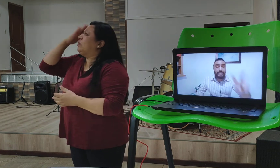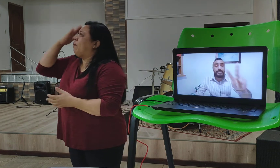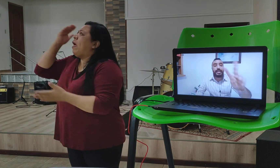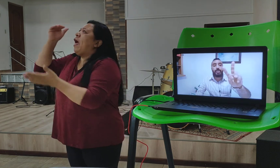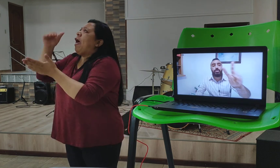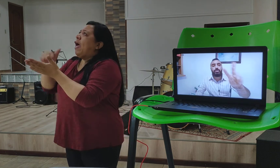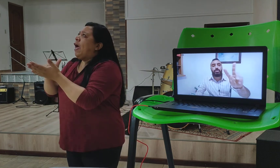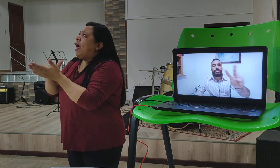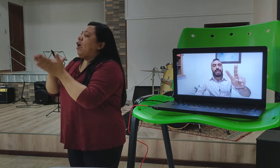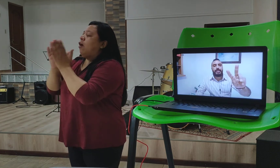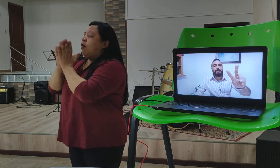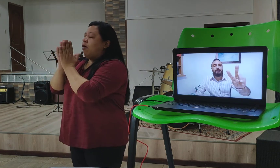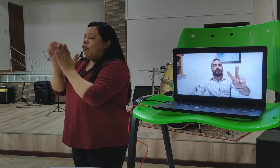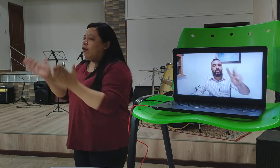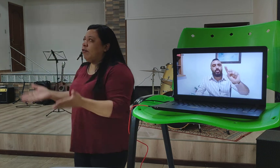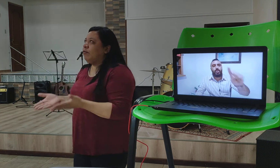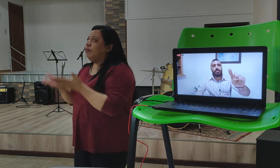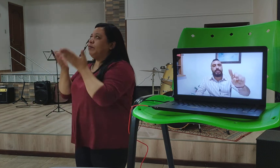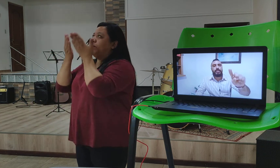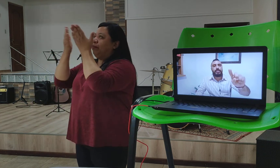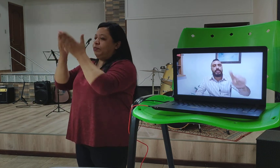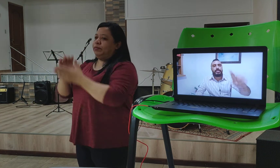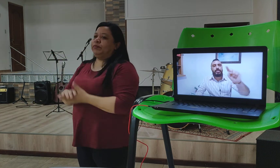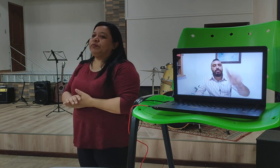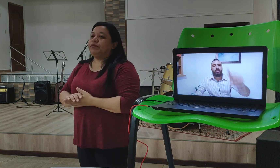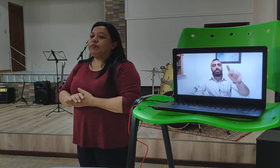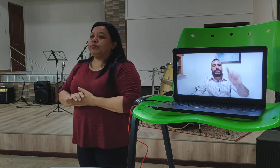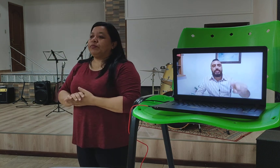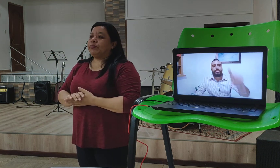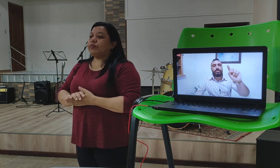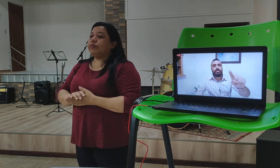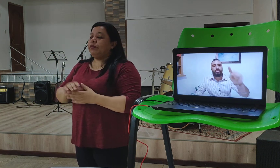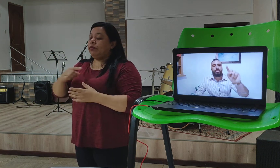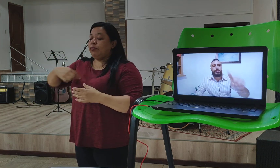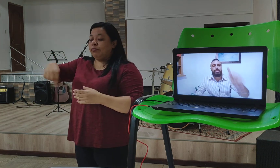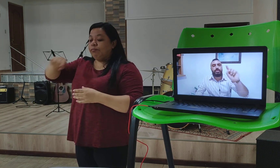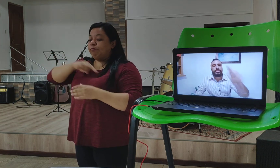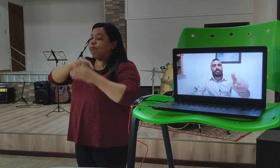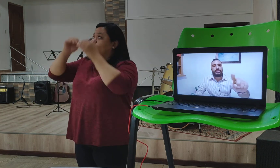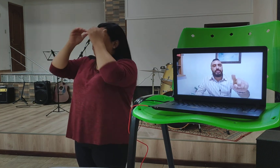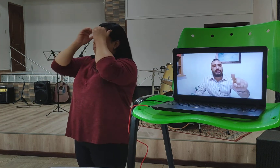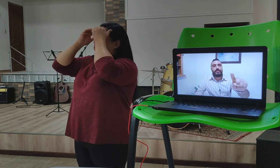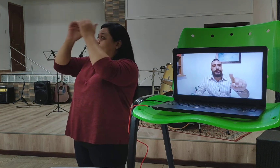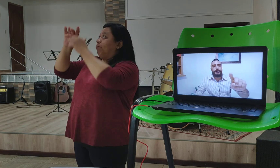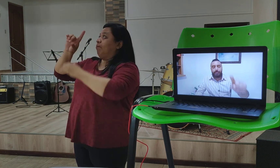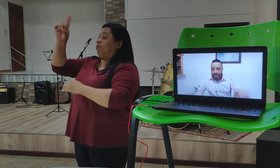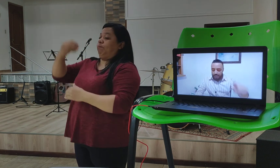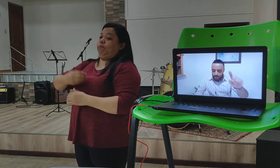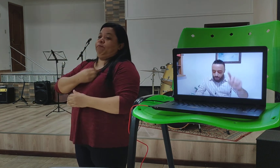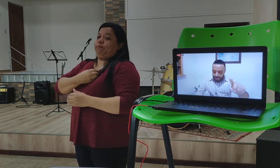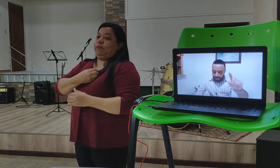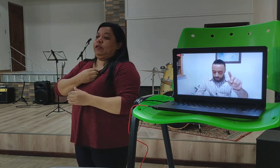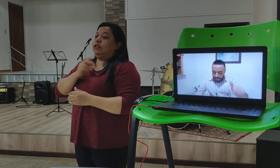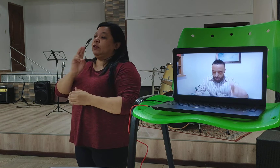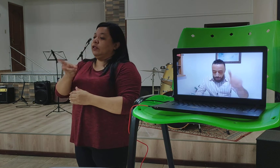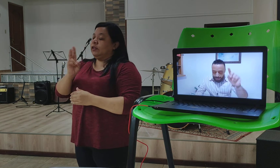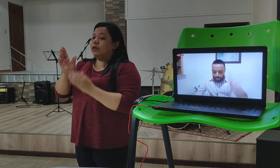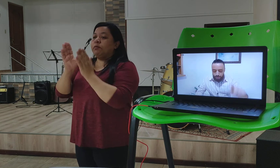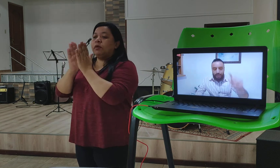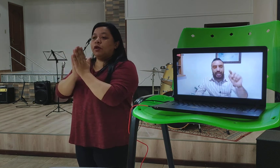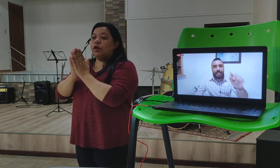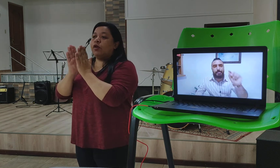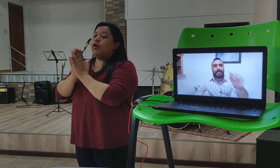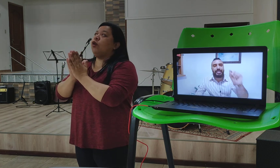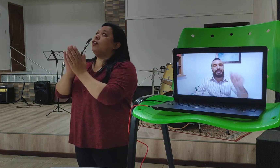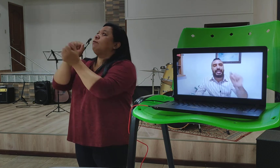Deus. Segundo lugar, um homem segundo o coração de Deus nos momentos de tristeza, ele ora ao Senhor